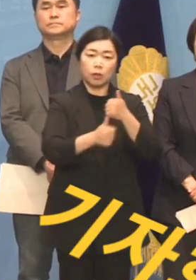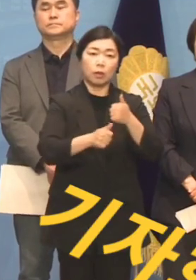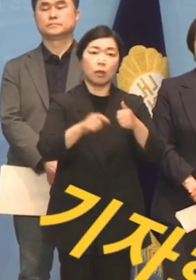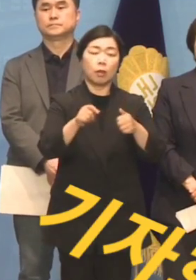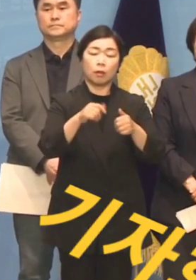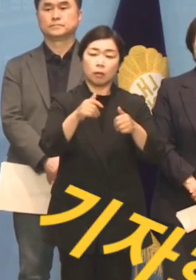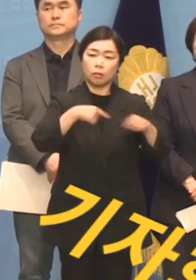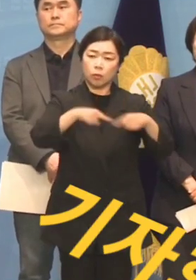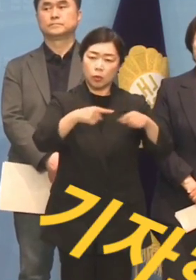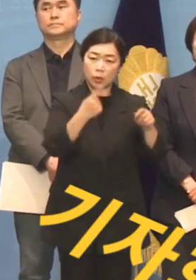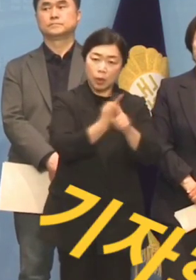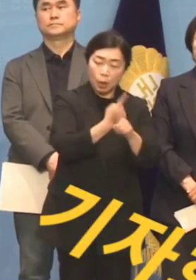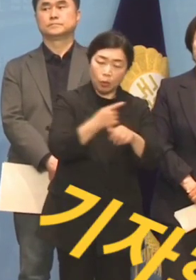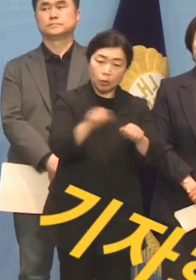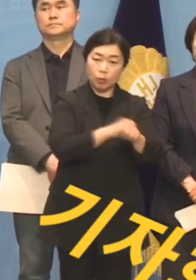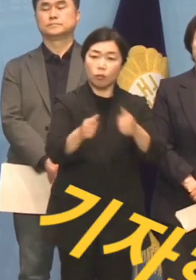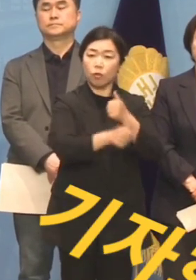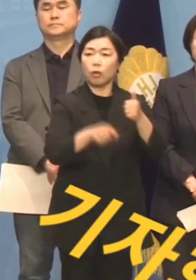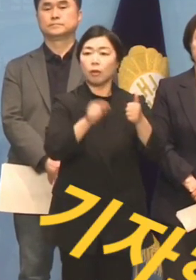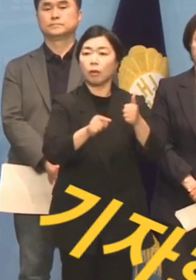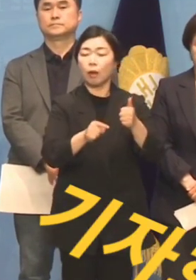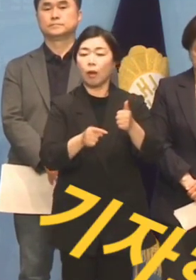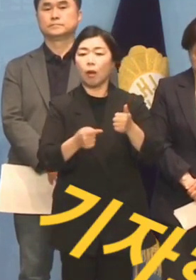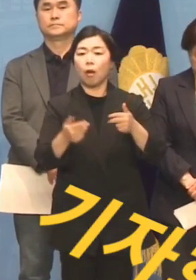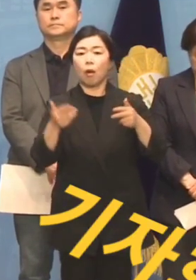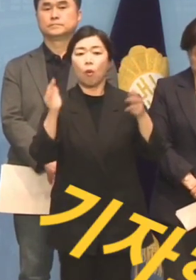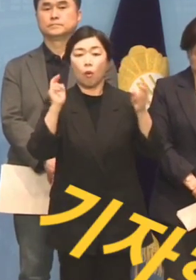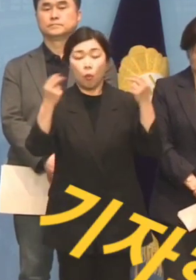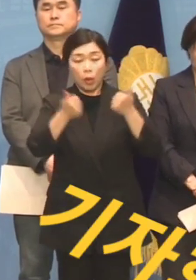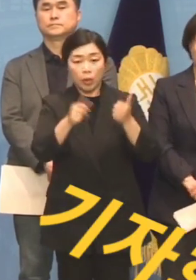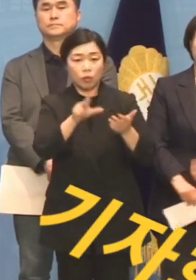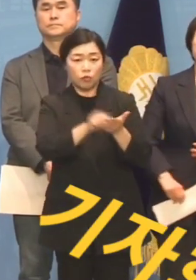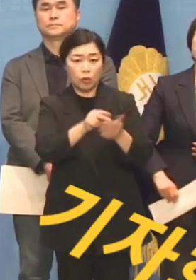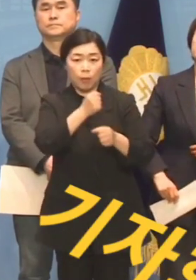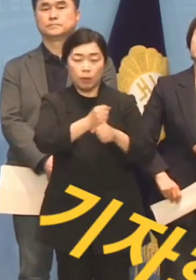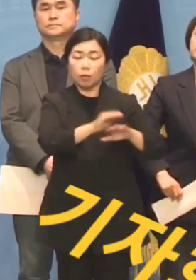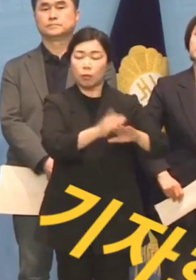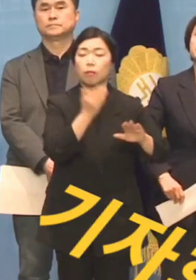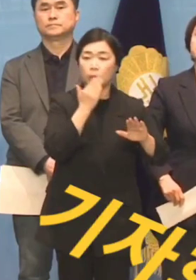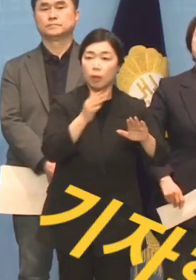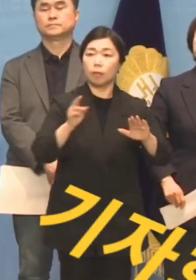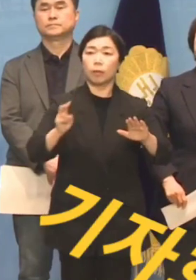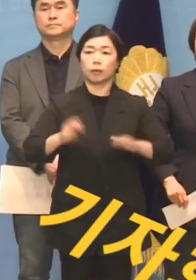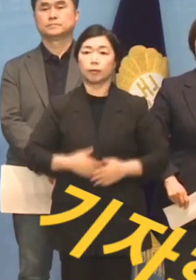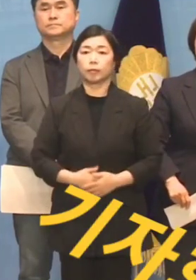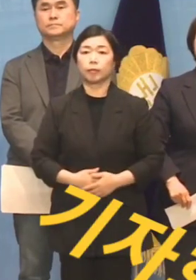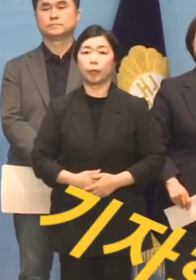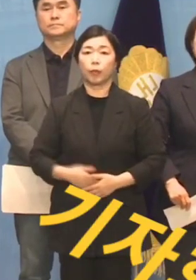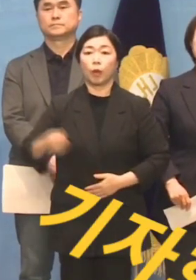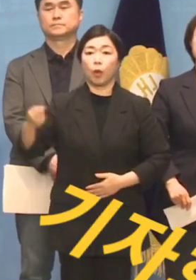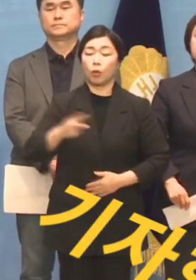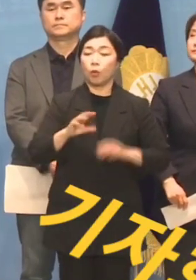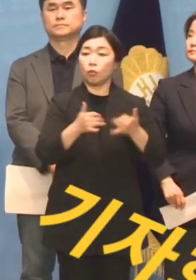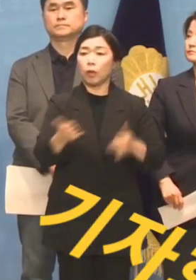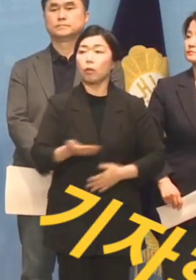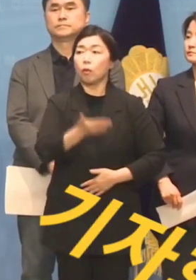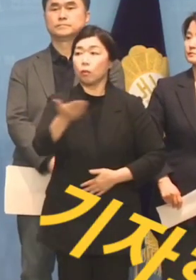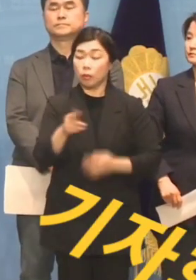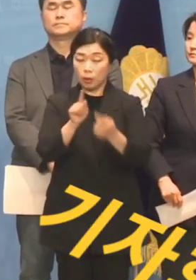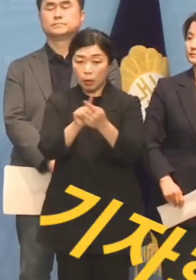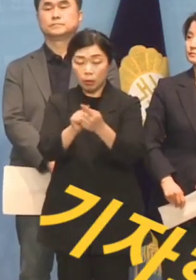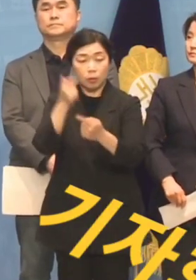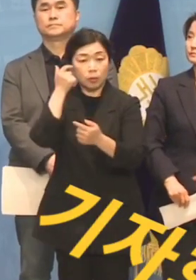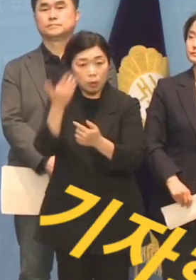잡아주는데 큰 역할을 할 것이라고 생각합니다. 그리고 전원위원회를 거치면서 우리 국회 출입기자단 여러분을